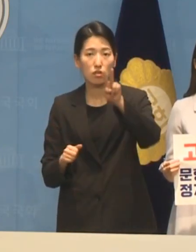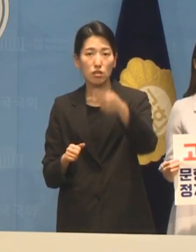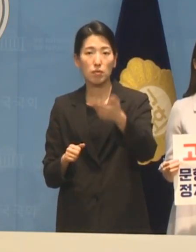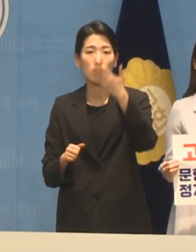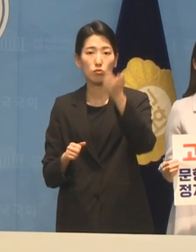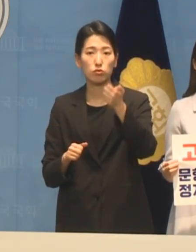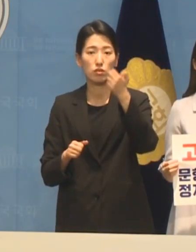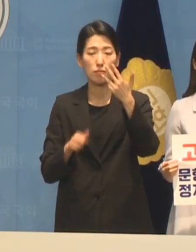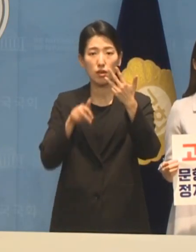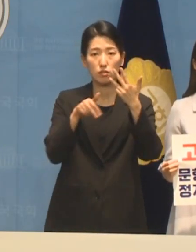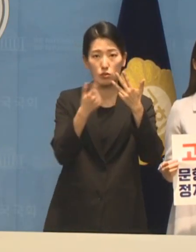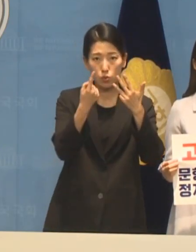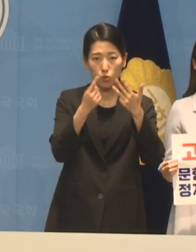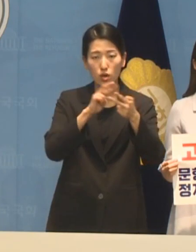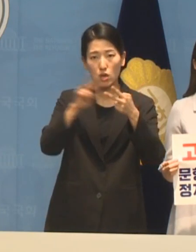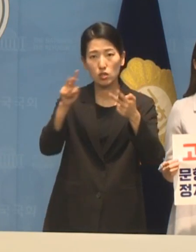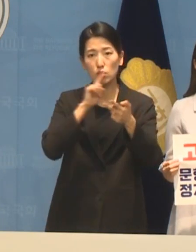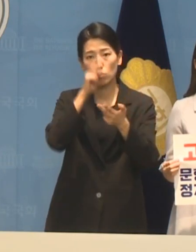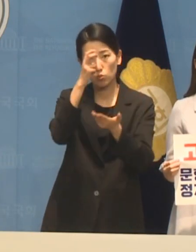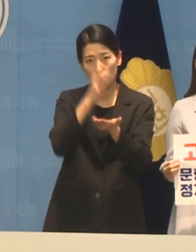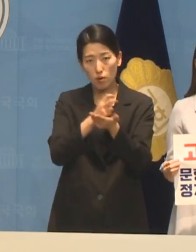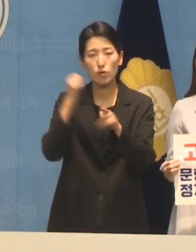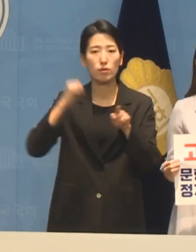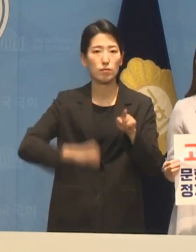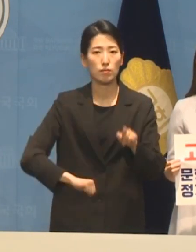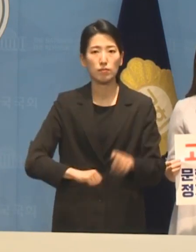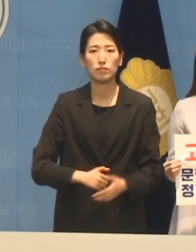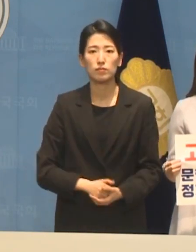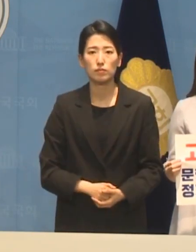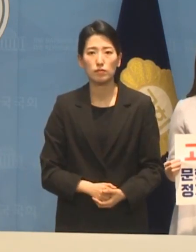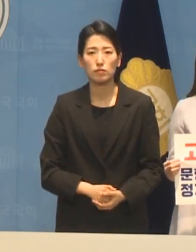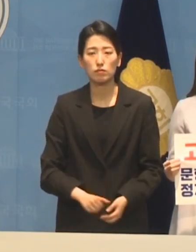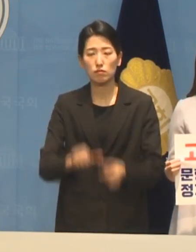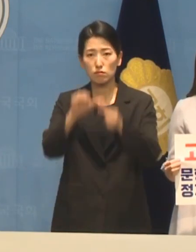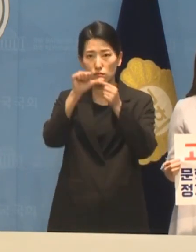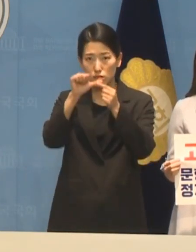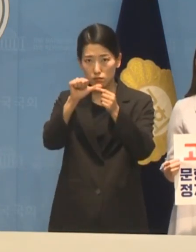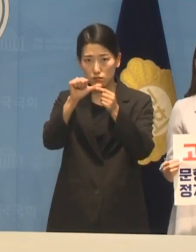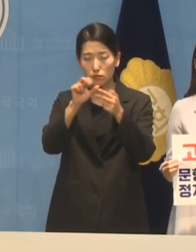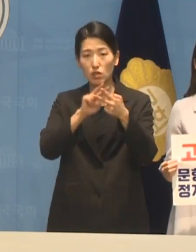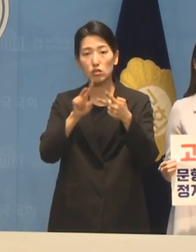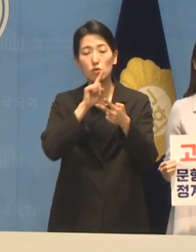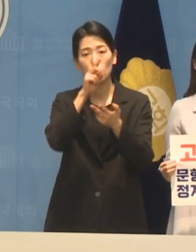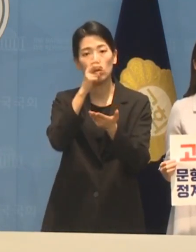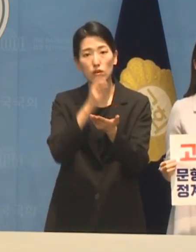제298조 제1항을 위배한 것입니다. 5. 형사소송법